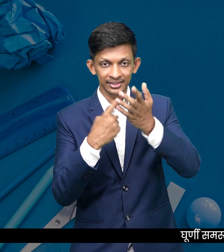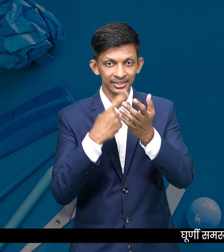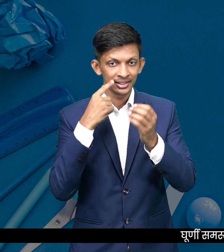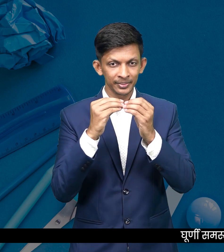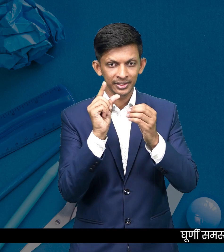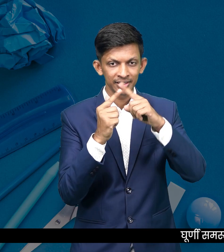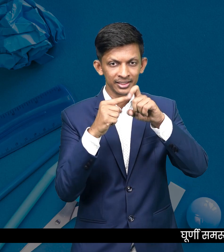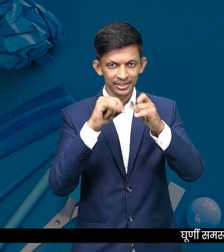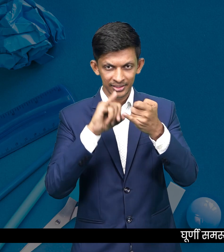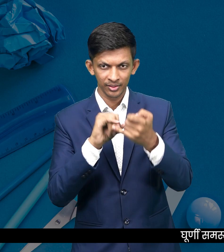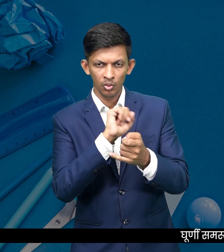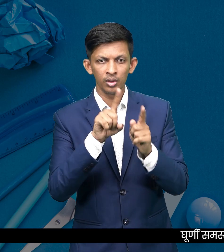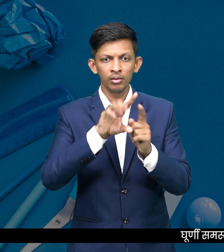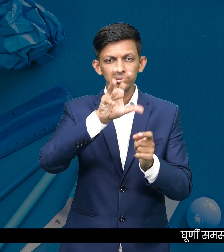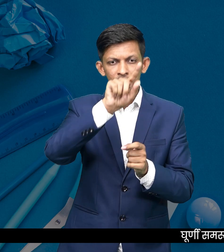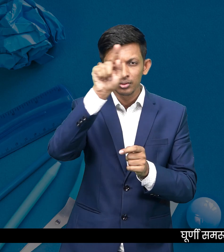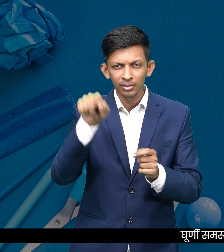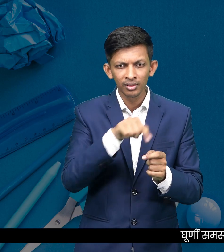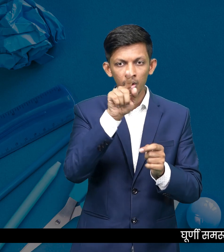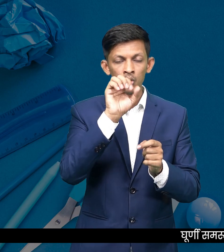घूर्णी समरूपता के गुण।